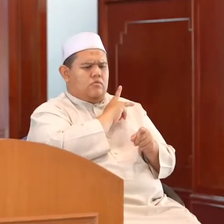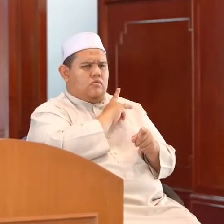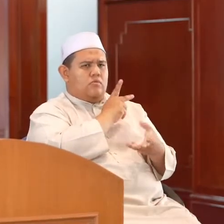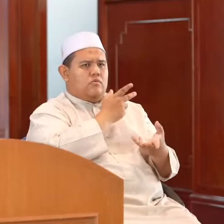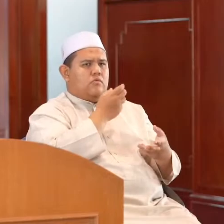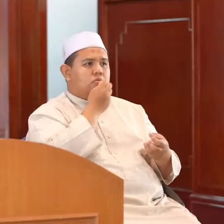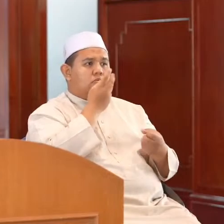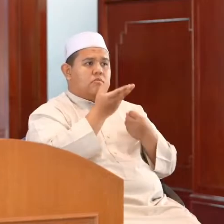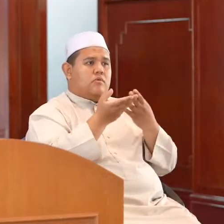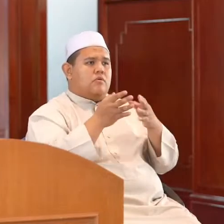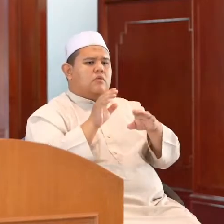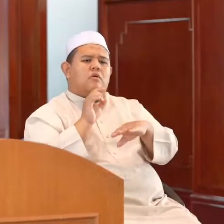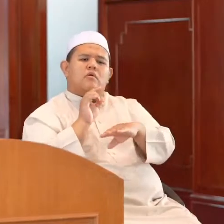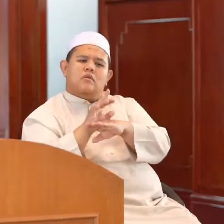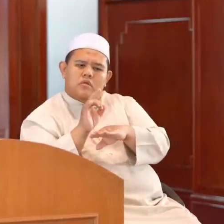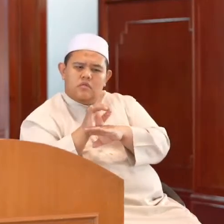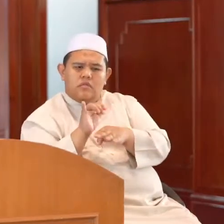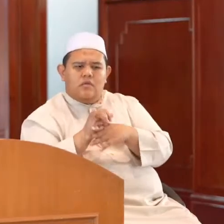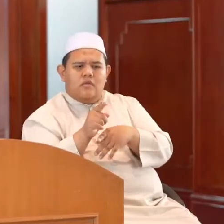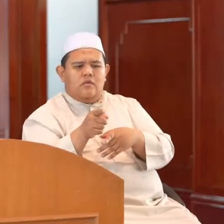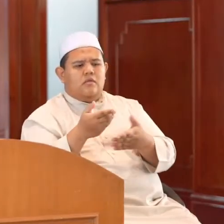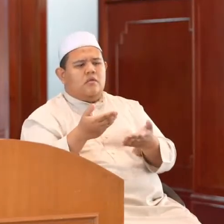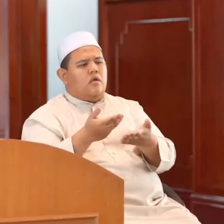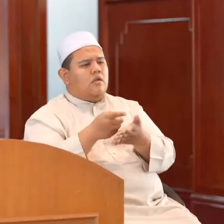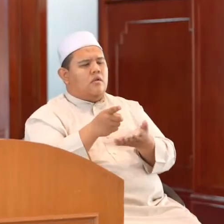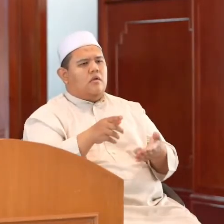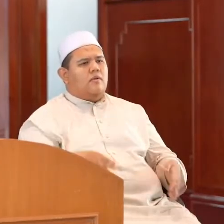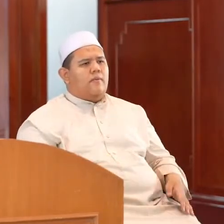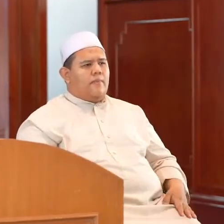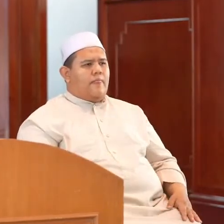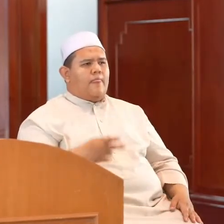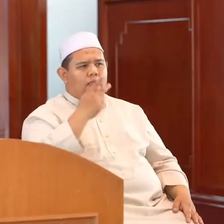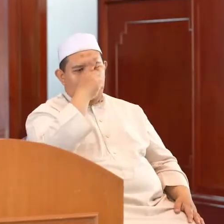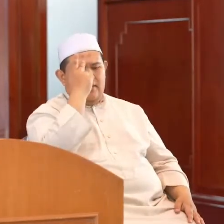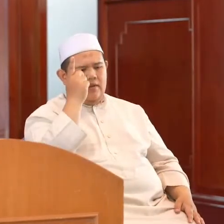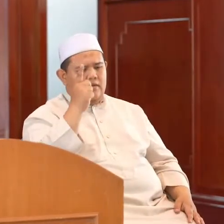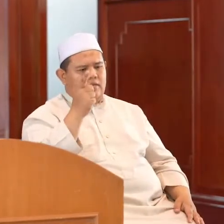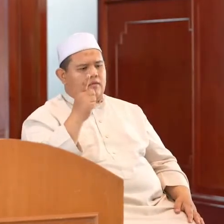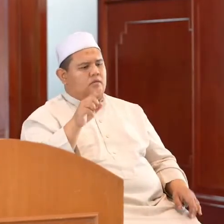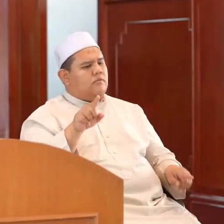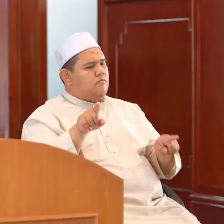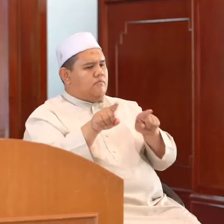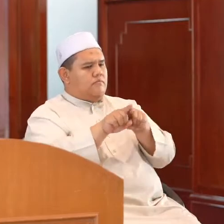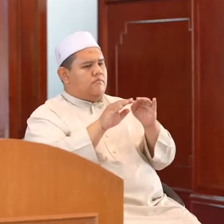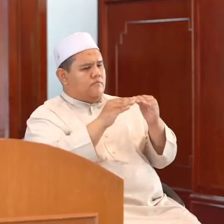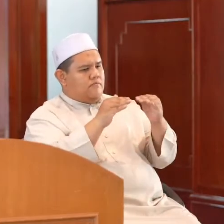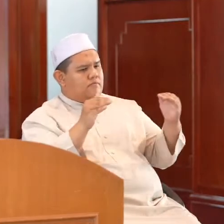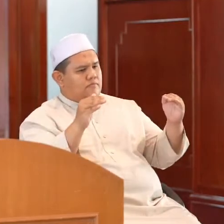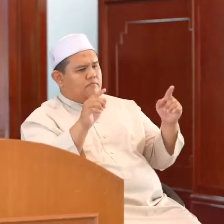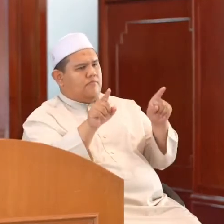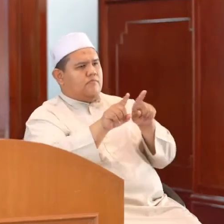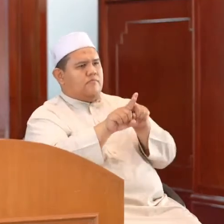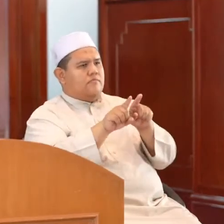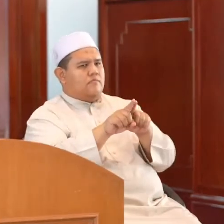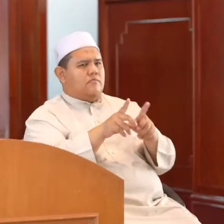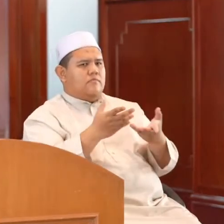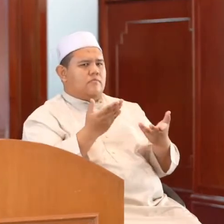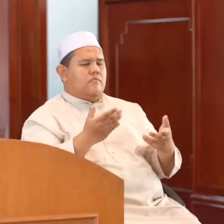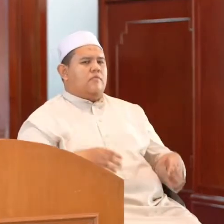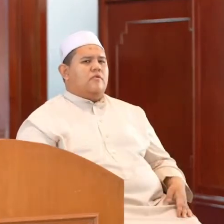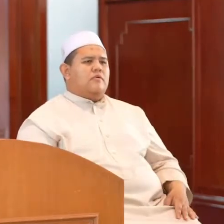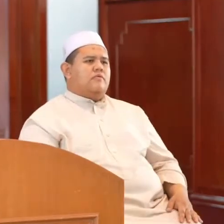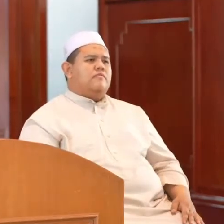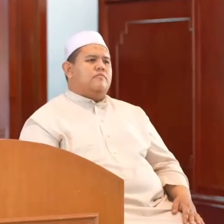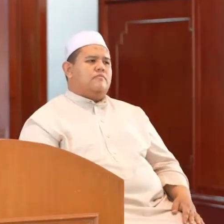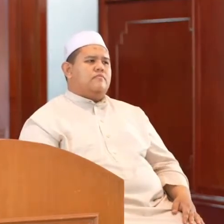minta tolong nasihat anak dia. Kerana satu bahasa, bahasa dia bahasa biasa tak boleh,